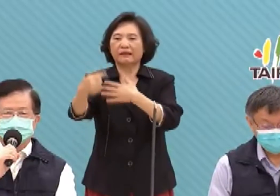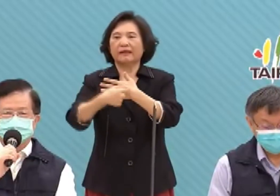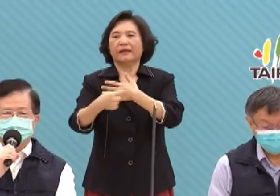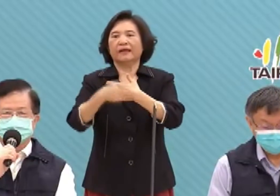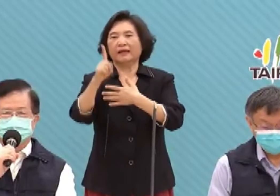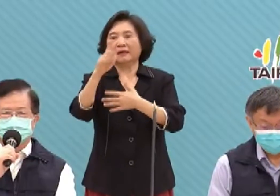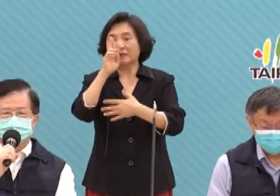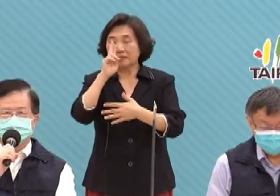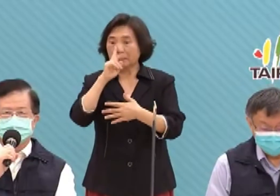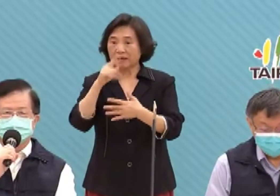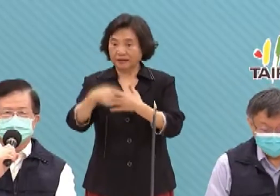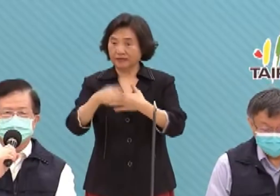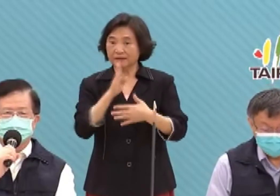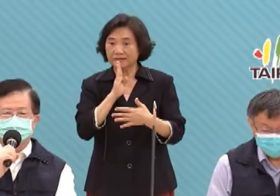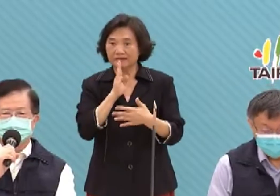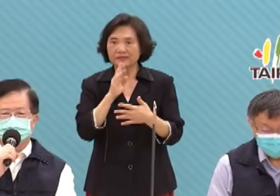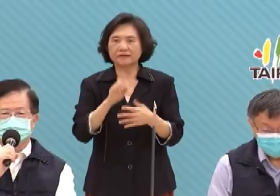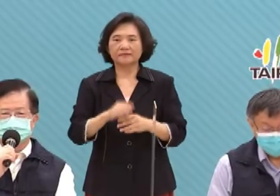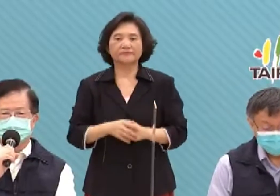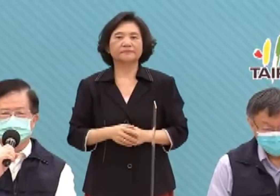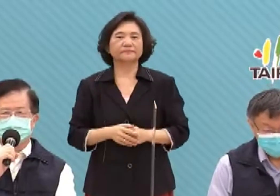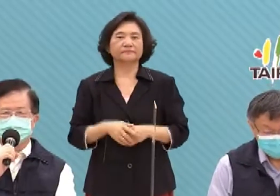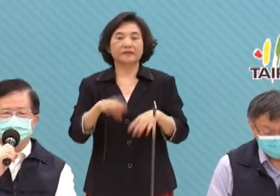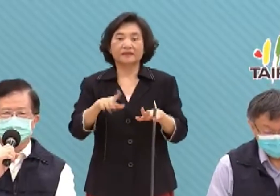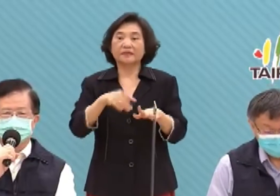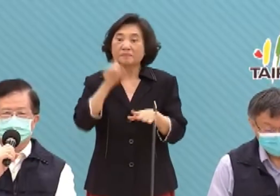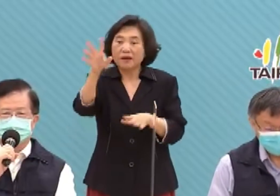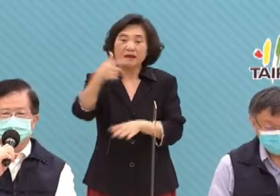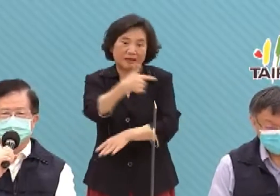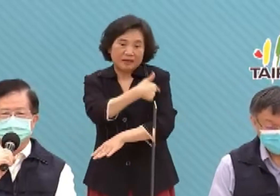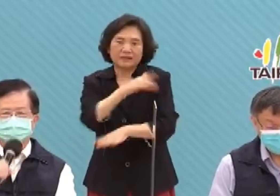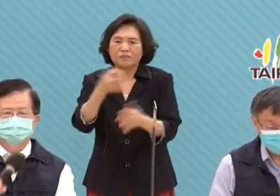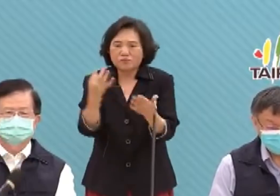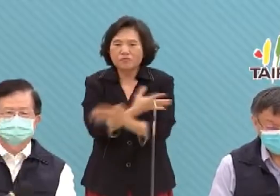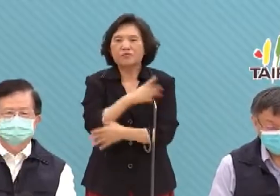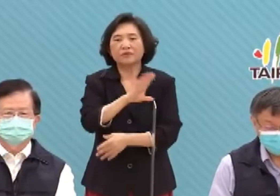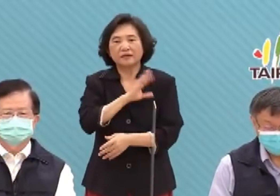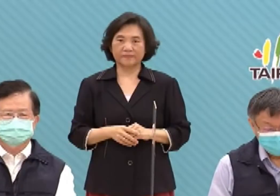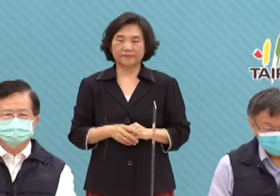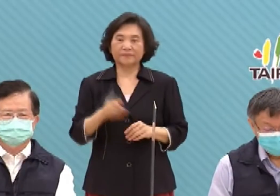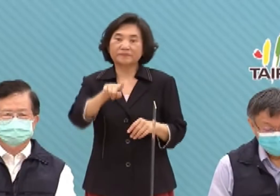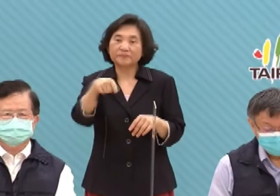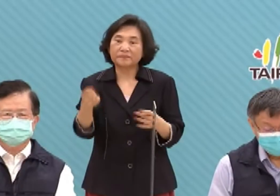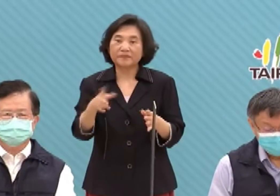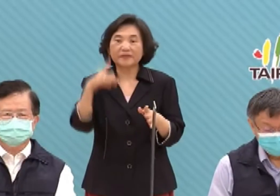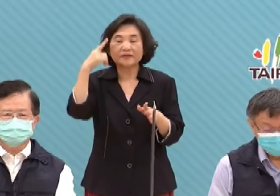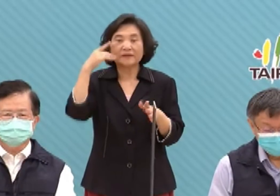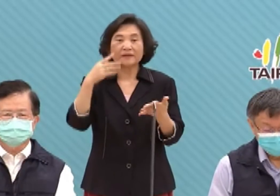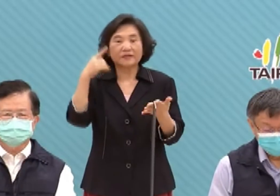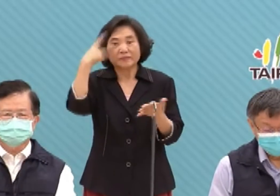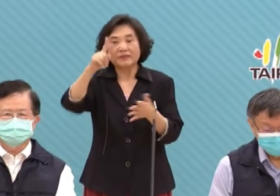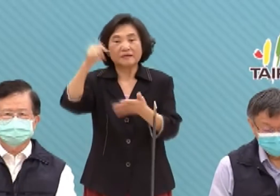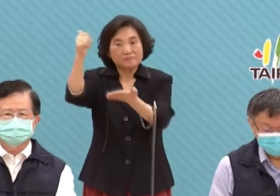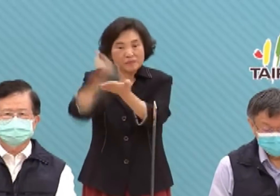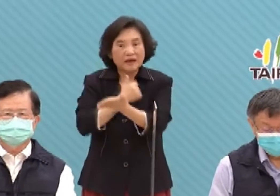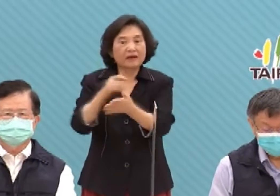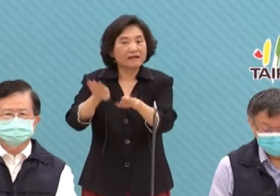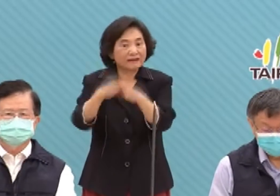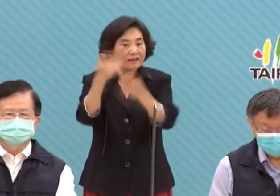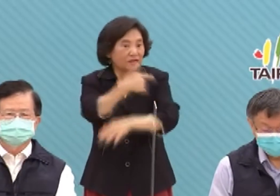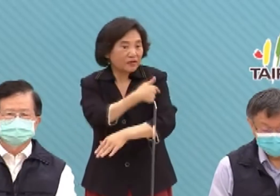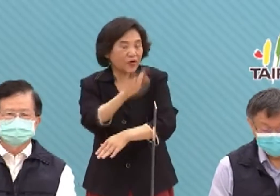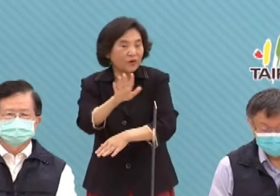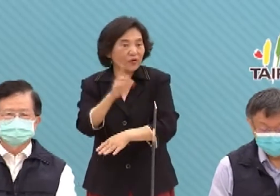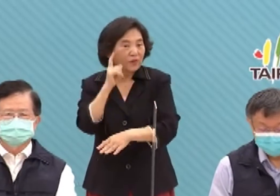面的一个数字，哦，事实上现在大家都知道疫苗是不够打的。 明天新一批的疫苗要开打，有预